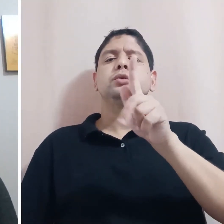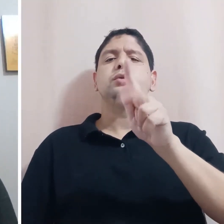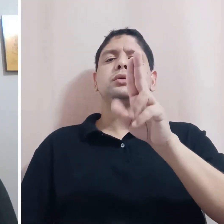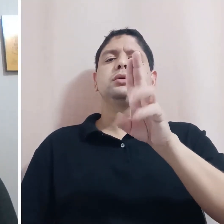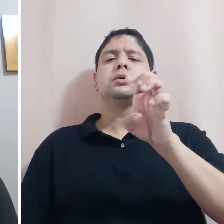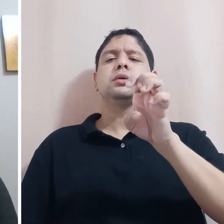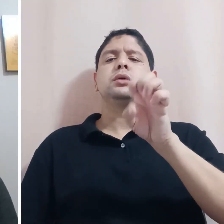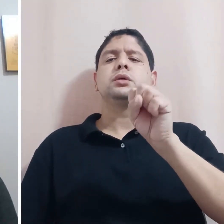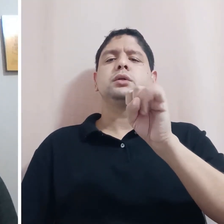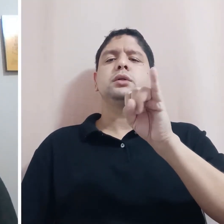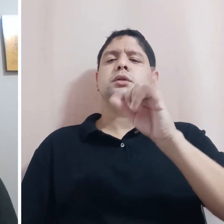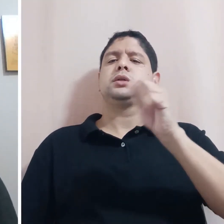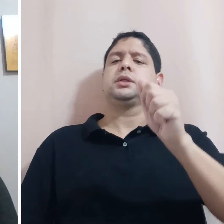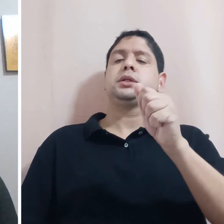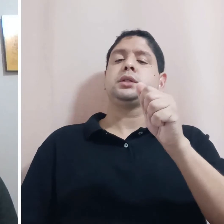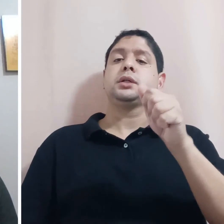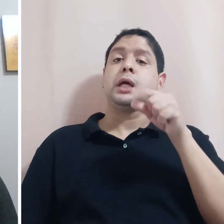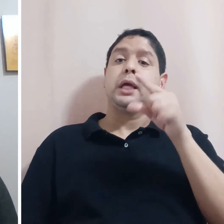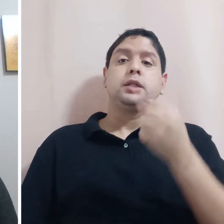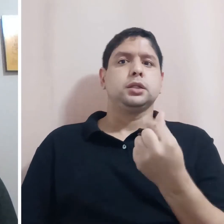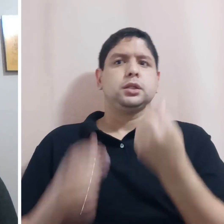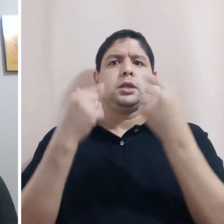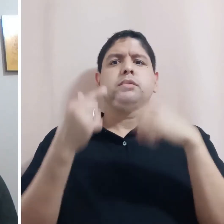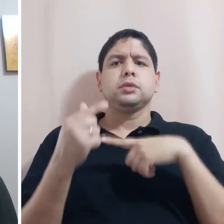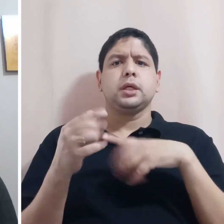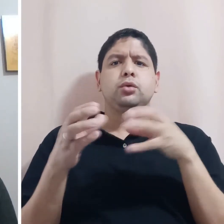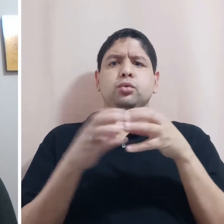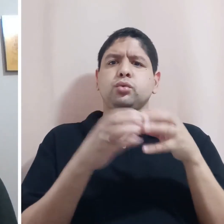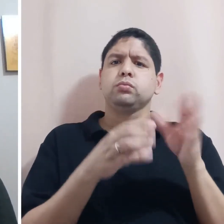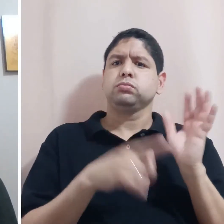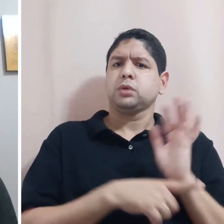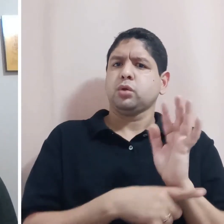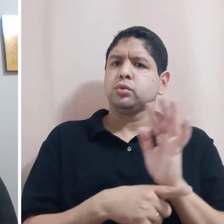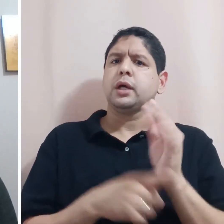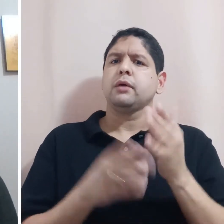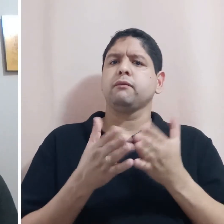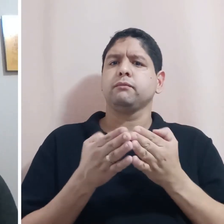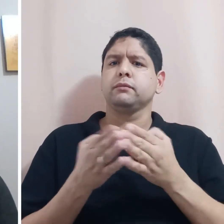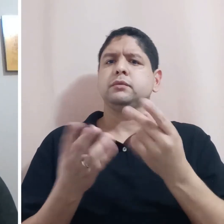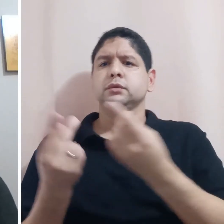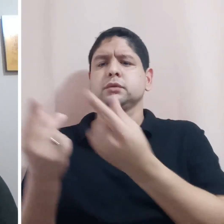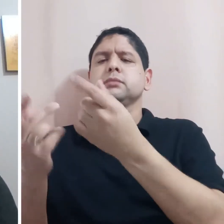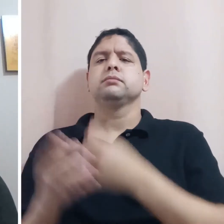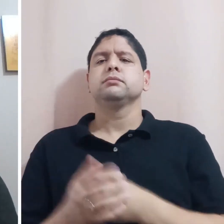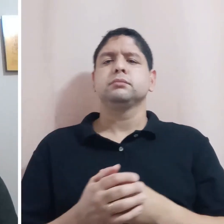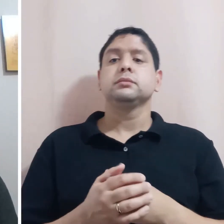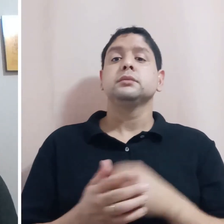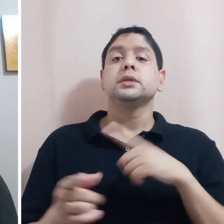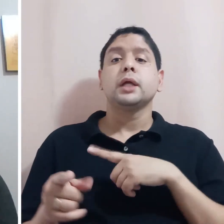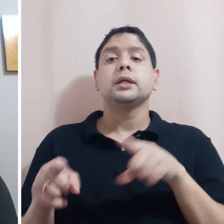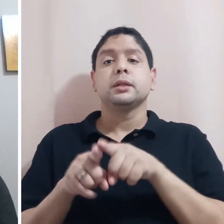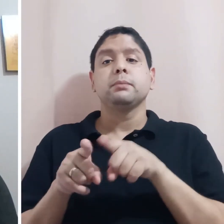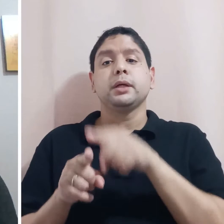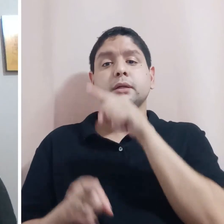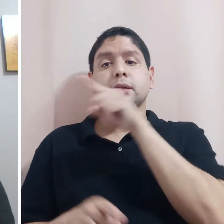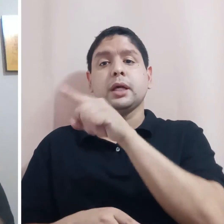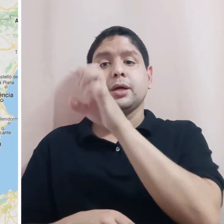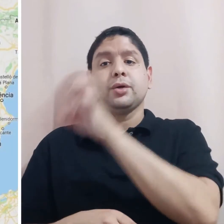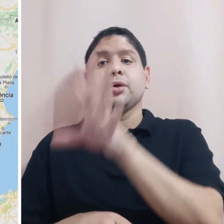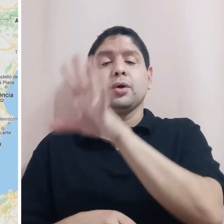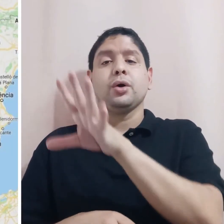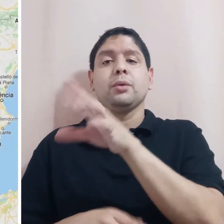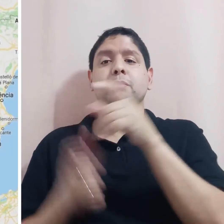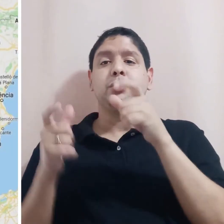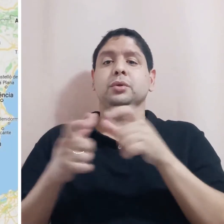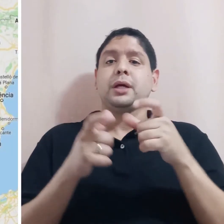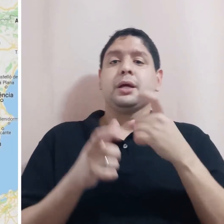com dinheiro para poder, né, bancar, financiar essas viagens, né? Portugal fica na pontinha da Europa,